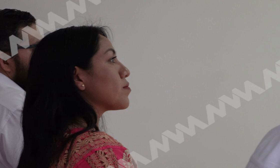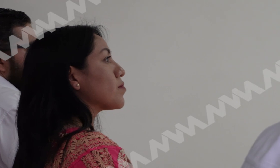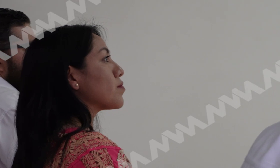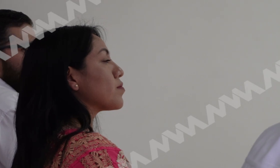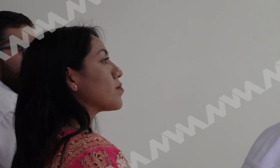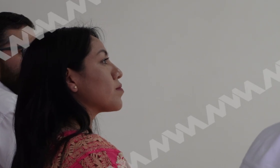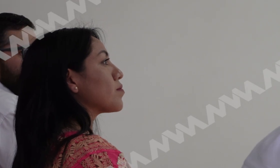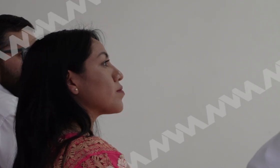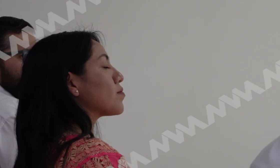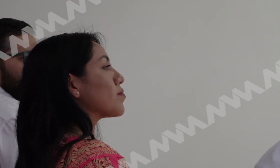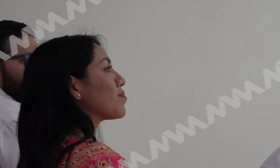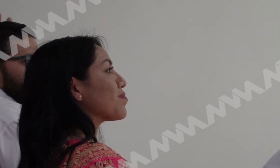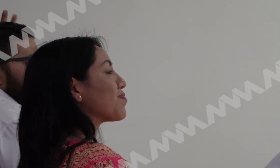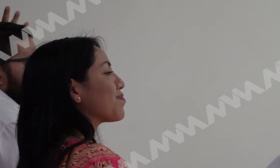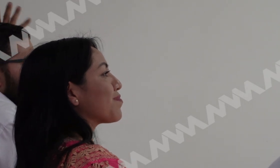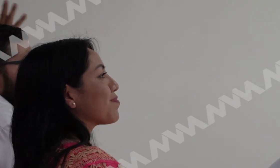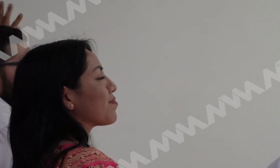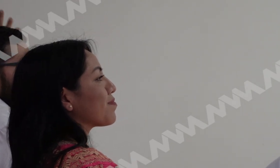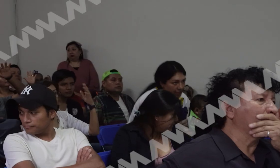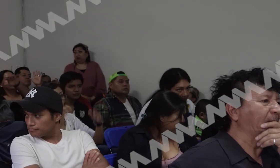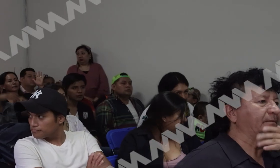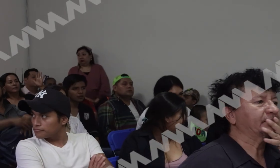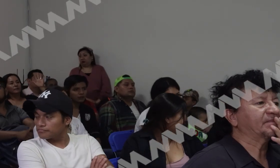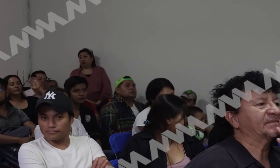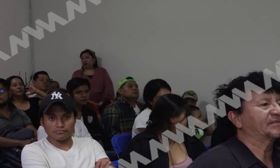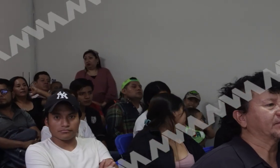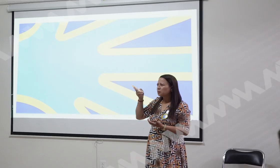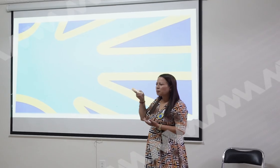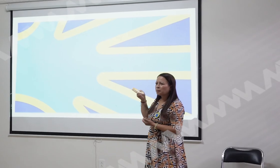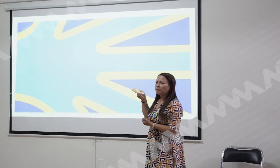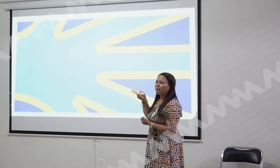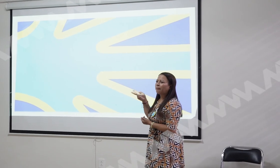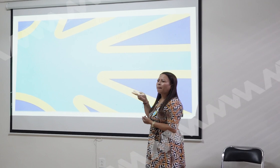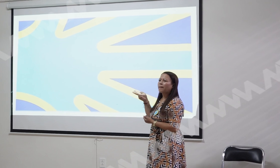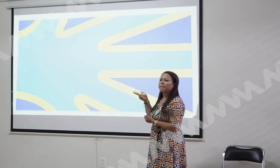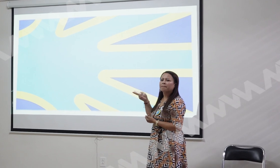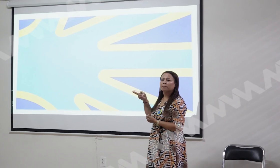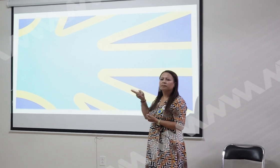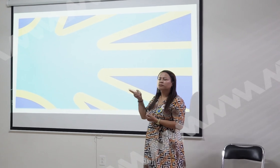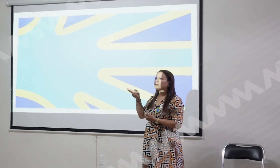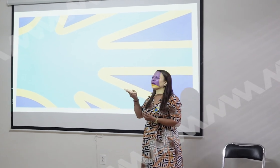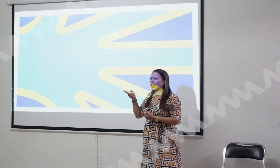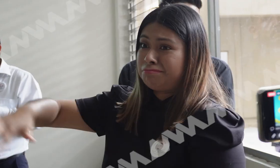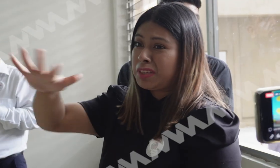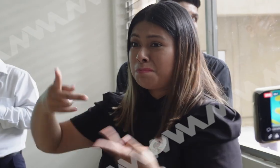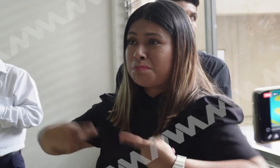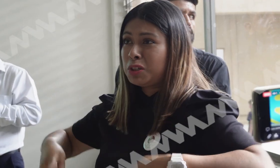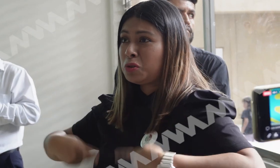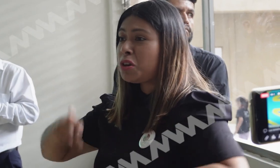local dijo que para atender este problema hay que hacer equipo, no hay que dejar a estas personas solas. Por ello se legisló para que el 25 de